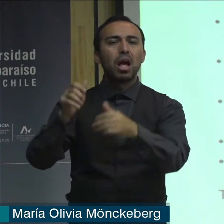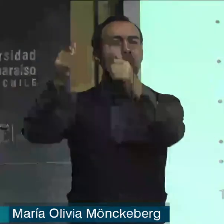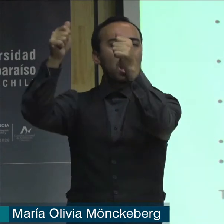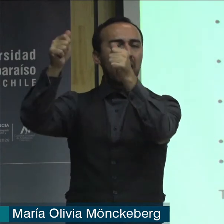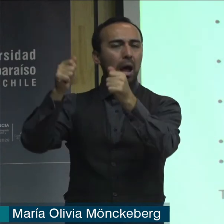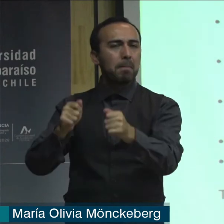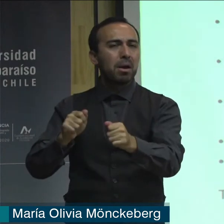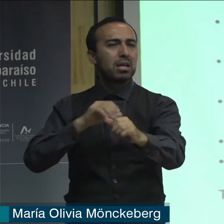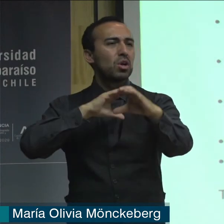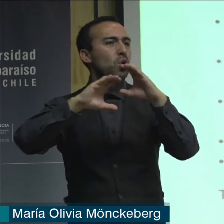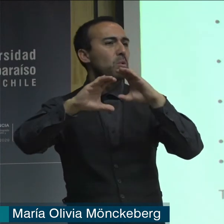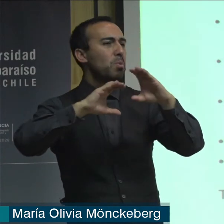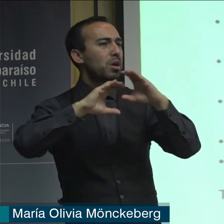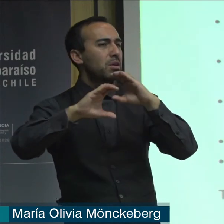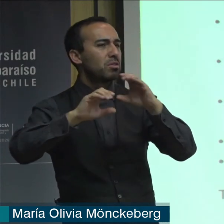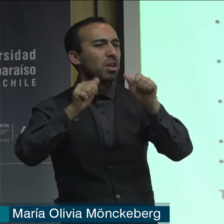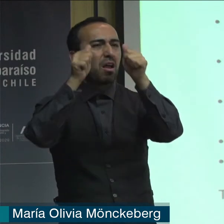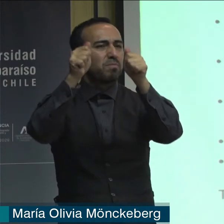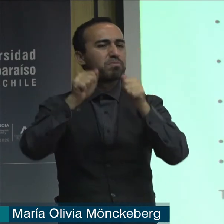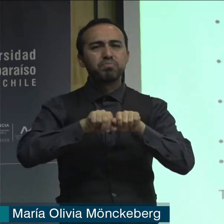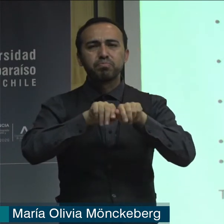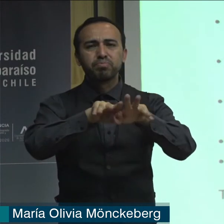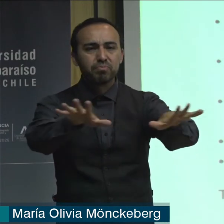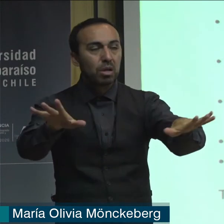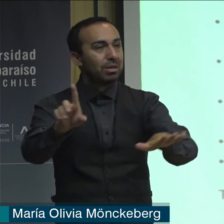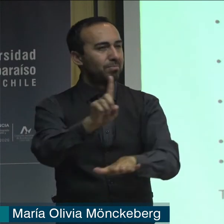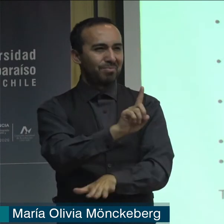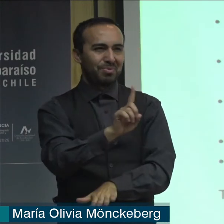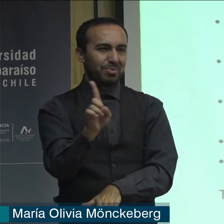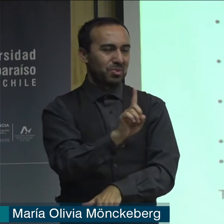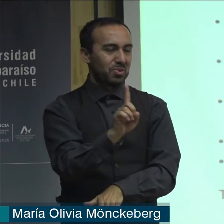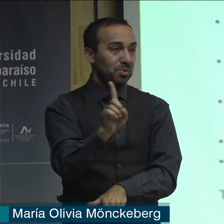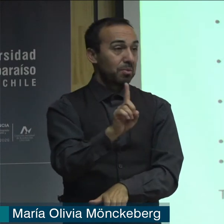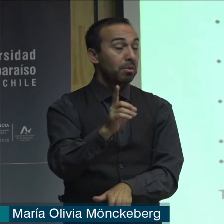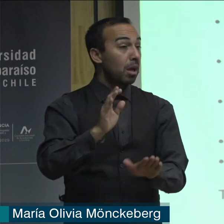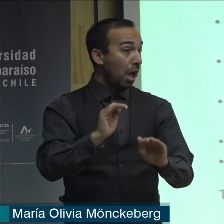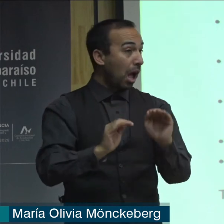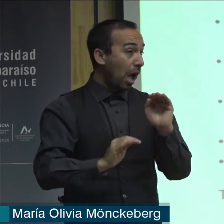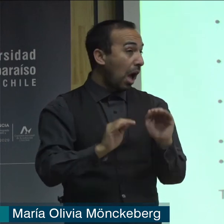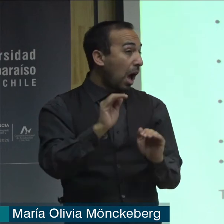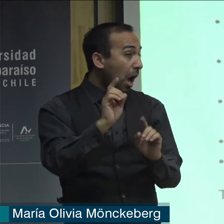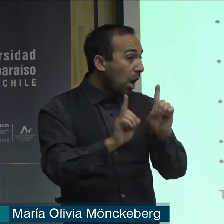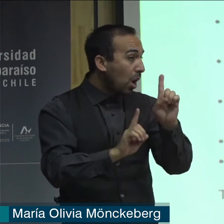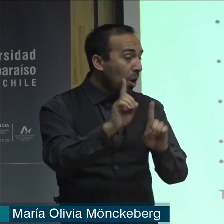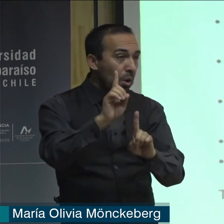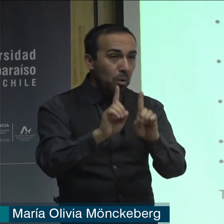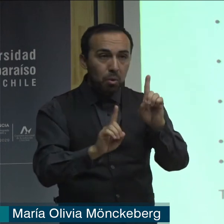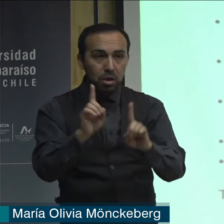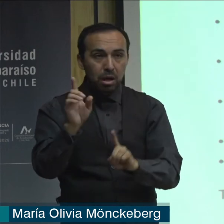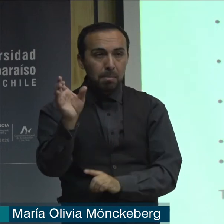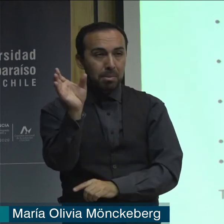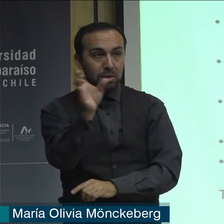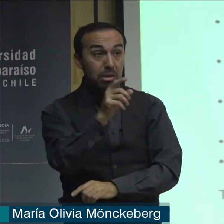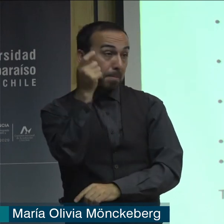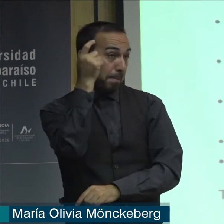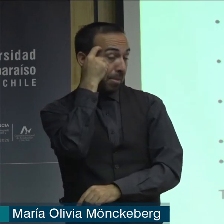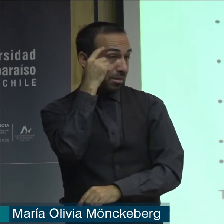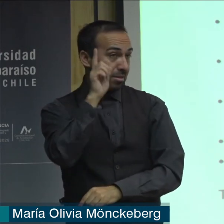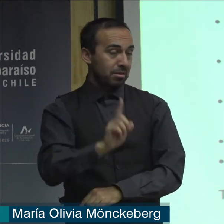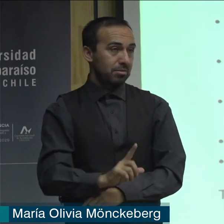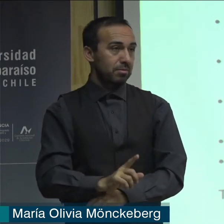comunicacional No eso que que de repente alguno que algunos interpretan